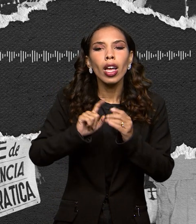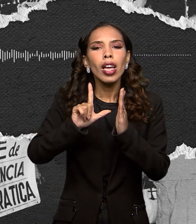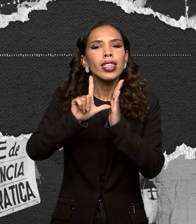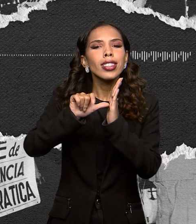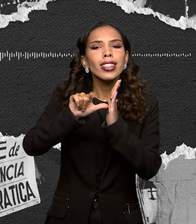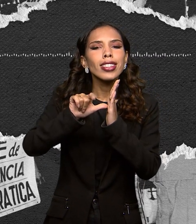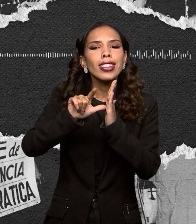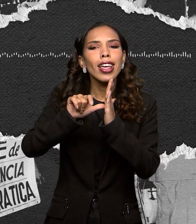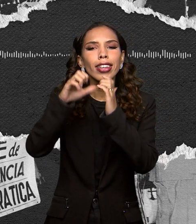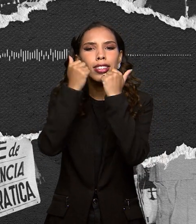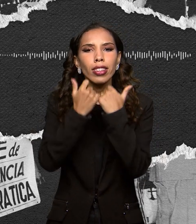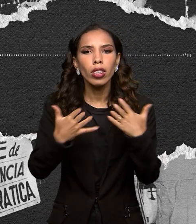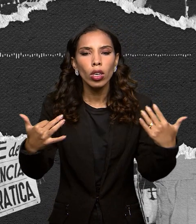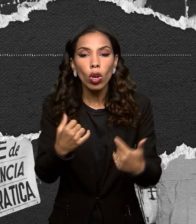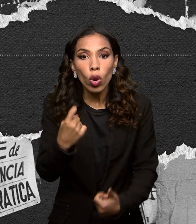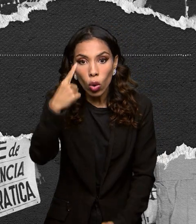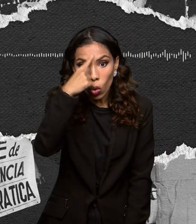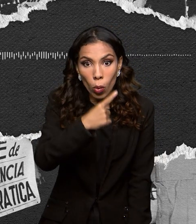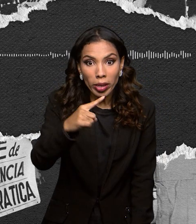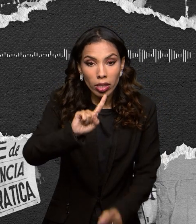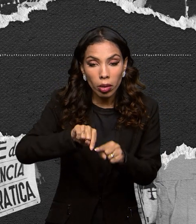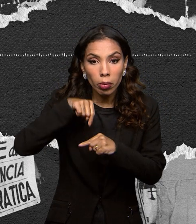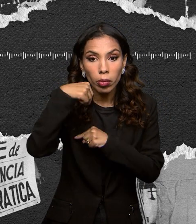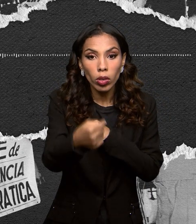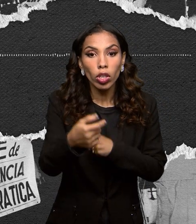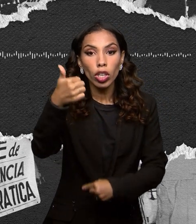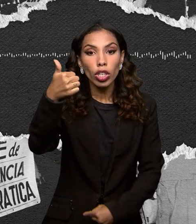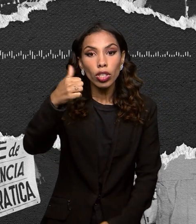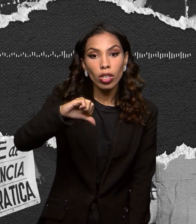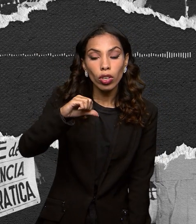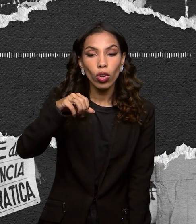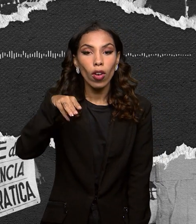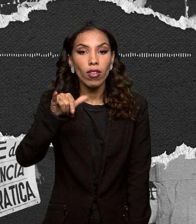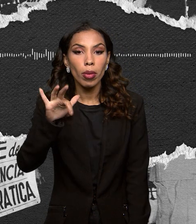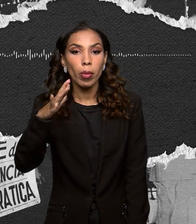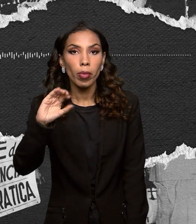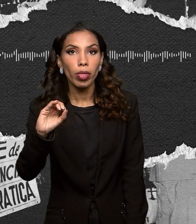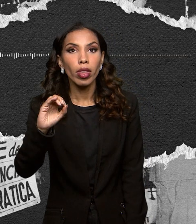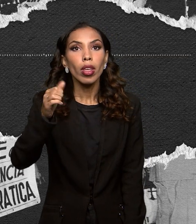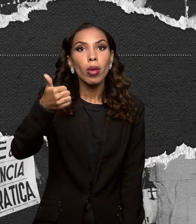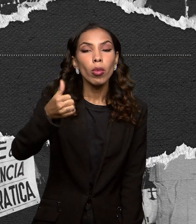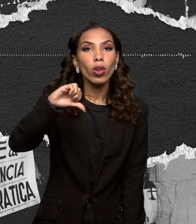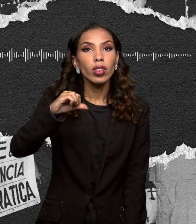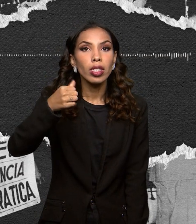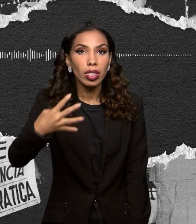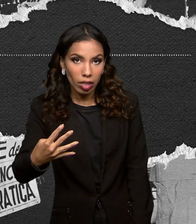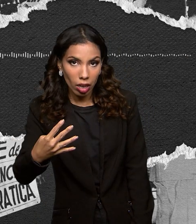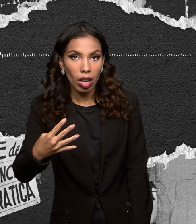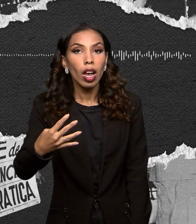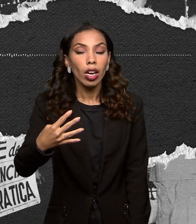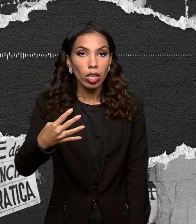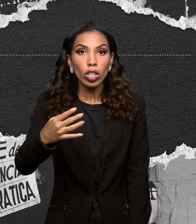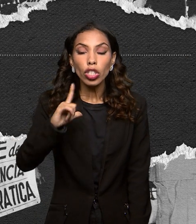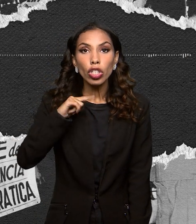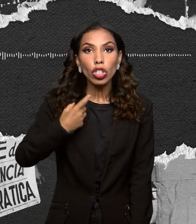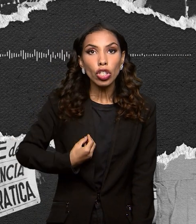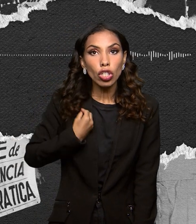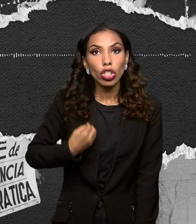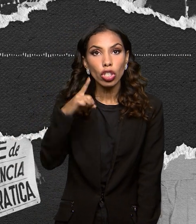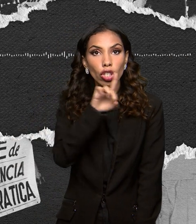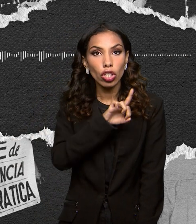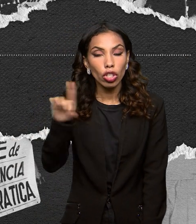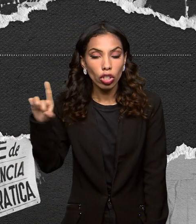Na verdade, quase uma semana depois dele, dia 19 de março de 1964, com a reação da direita